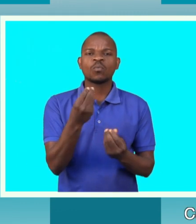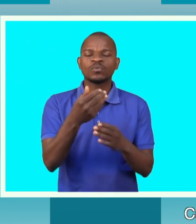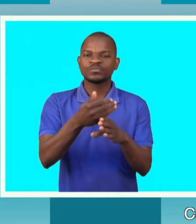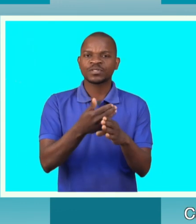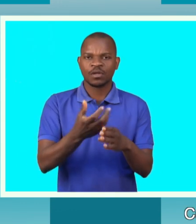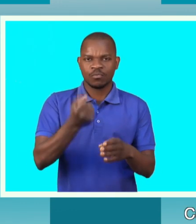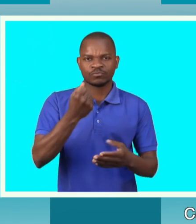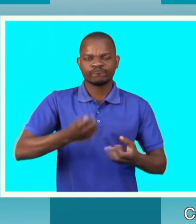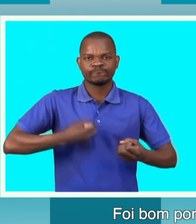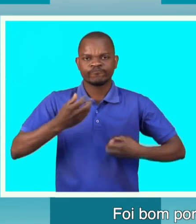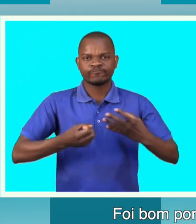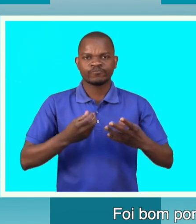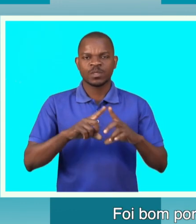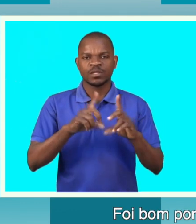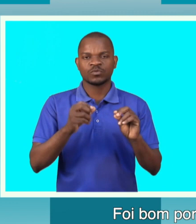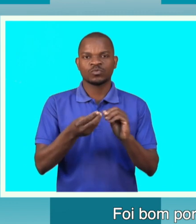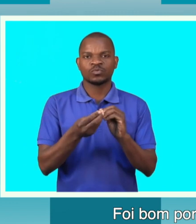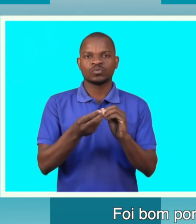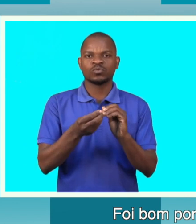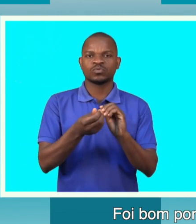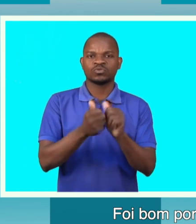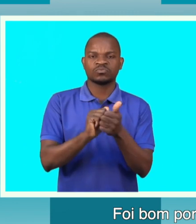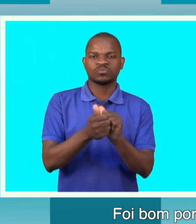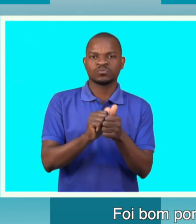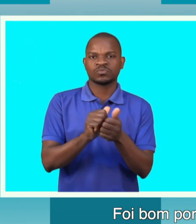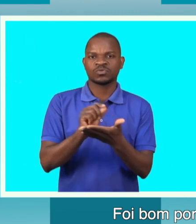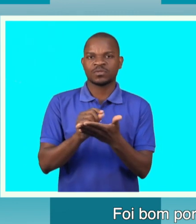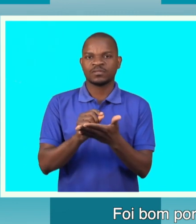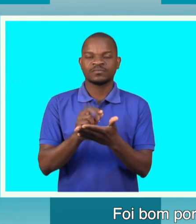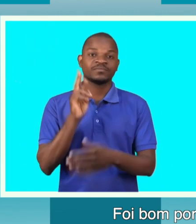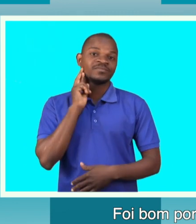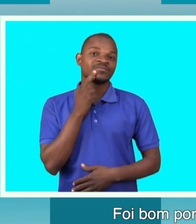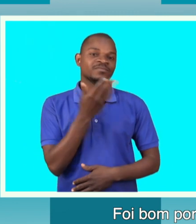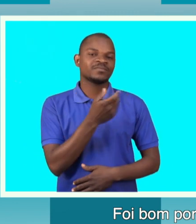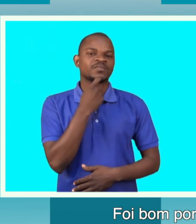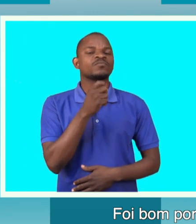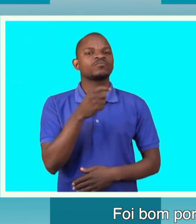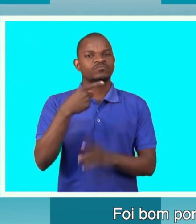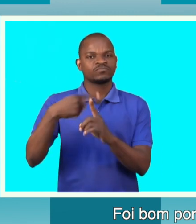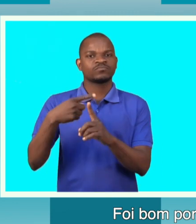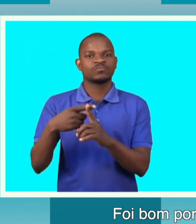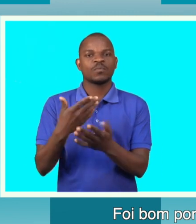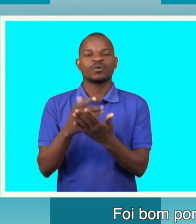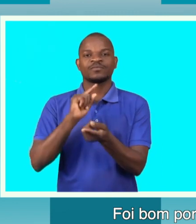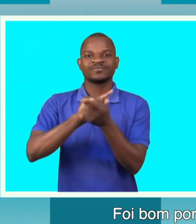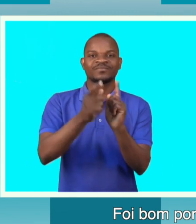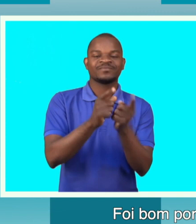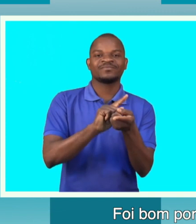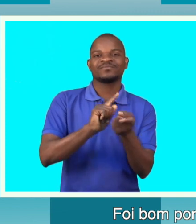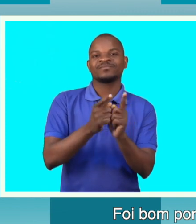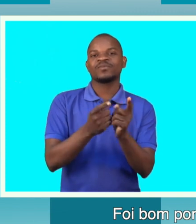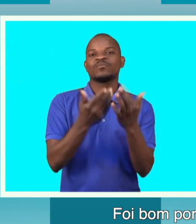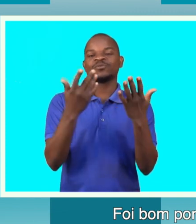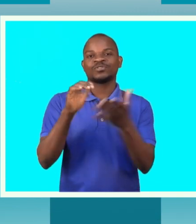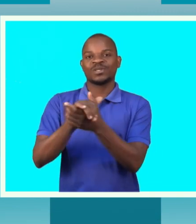foi a experiência aqui no Júlio Escolar? Foi bom e porque convivei com outros